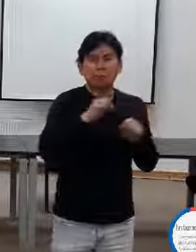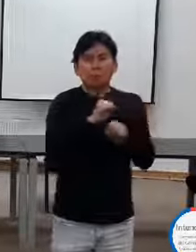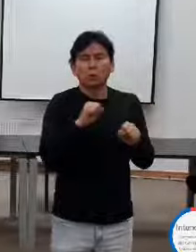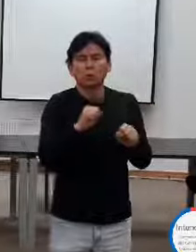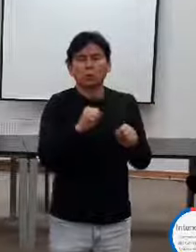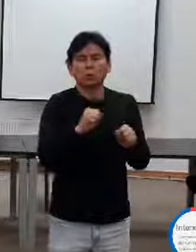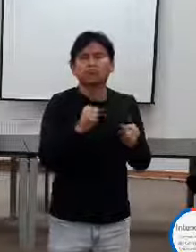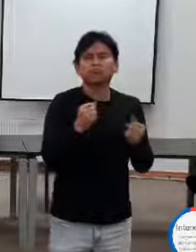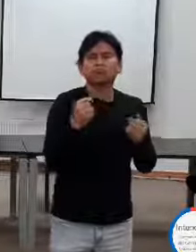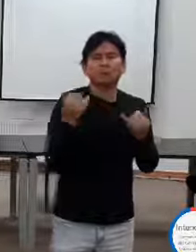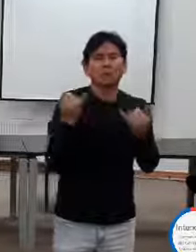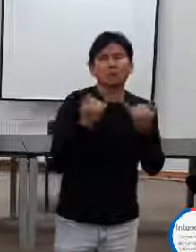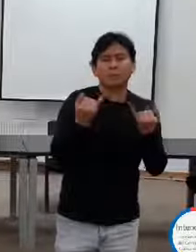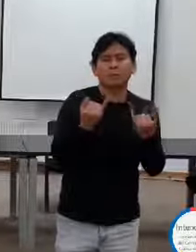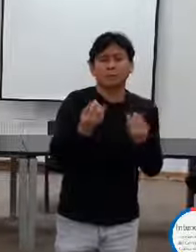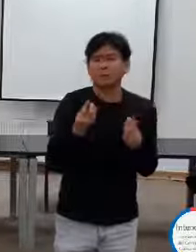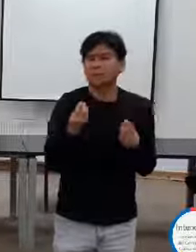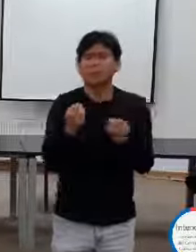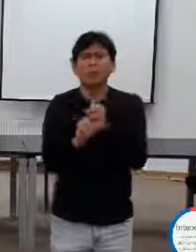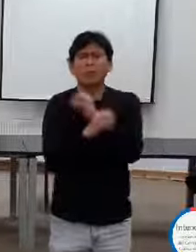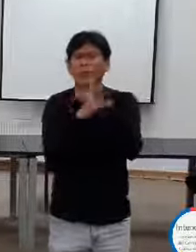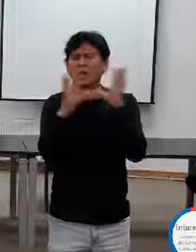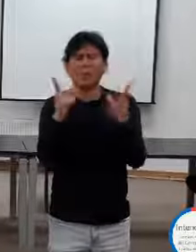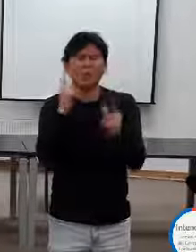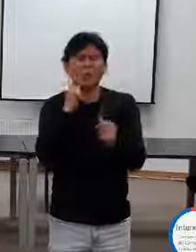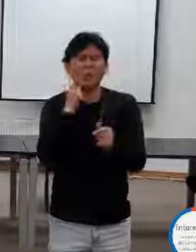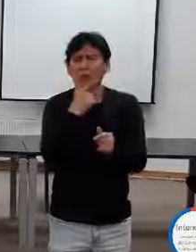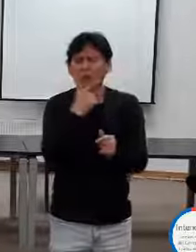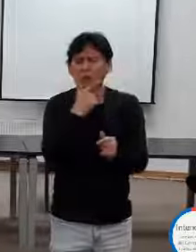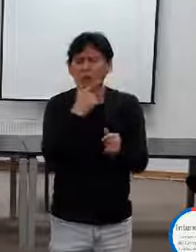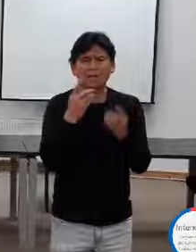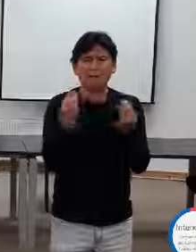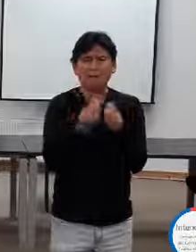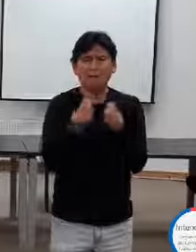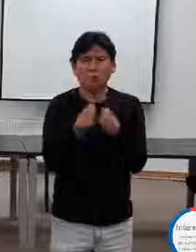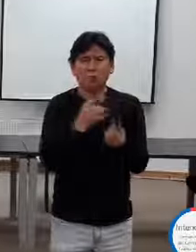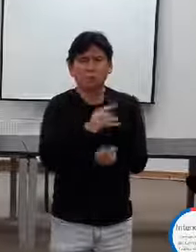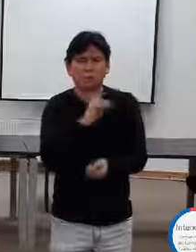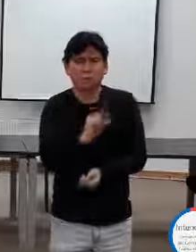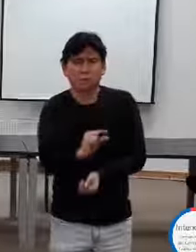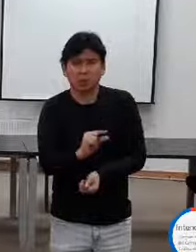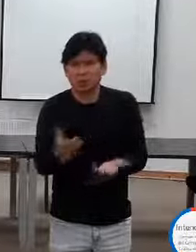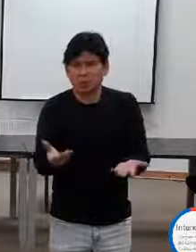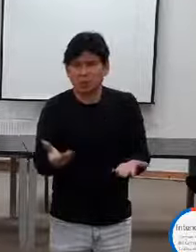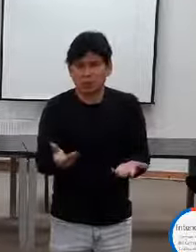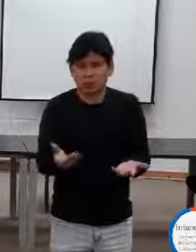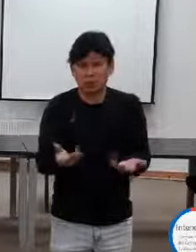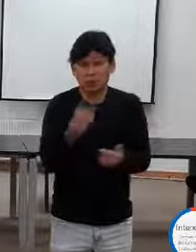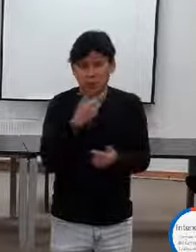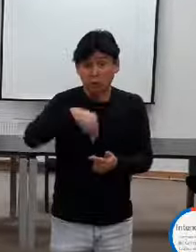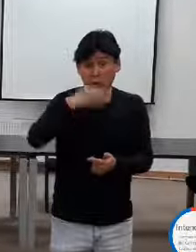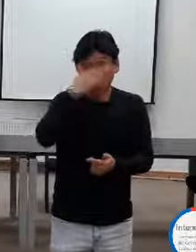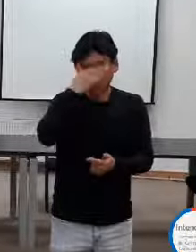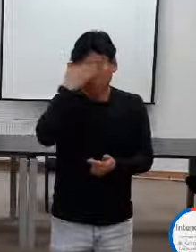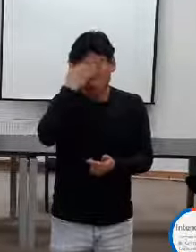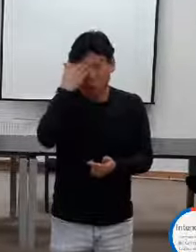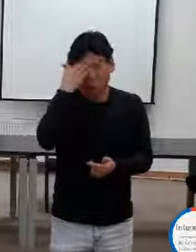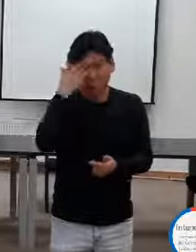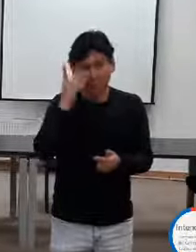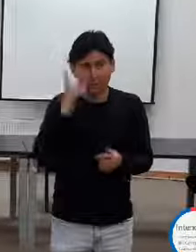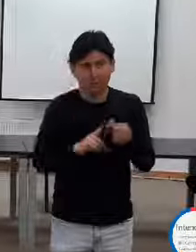pero no pudimos obtener ayer durante la tarde. ¿Tiene alguna claridad, información sobre eso? Porque principalmente lo que nos preocupa, disculpe,